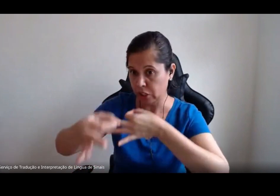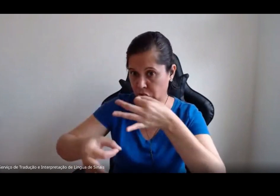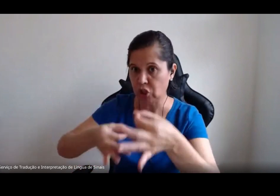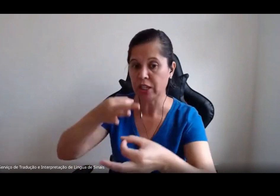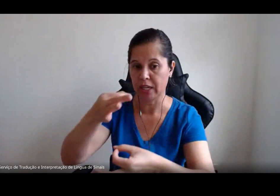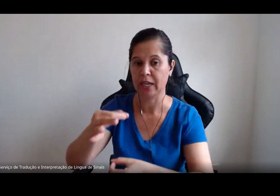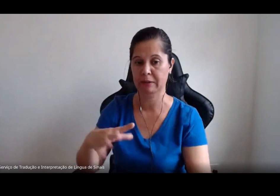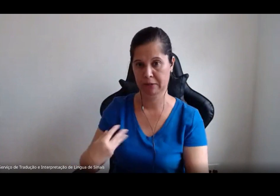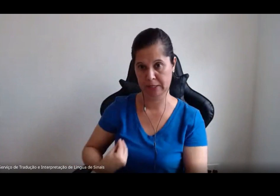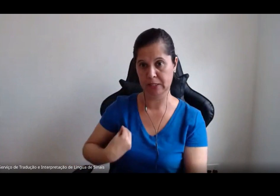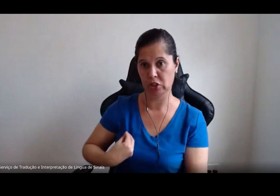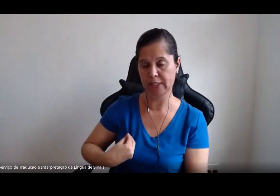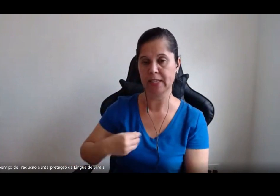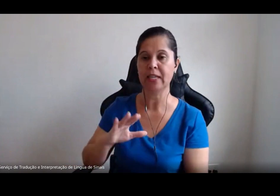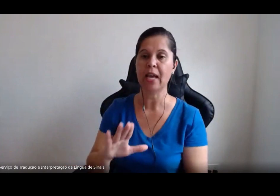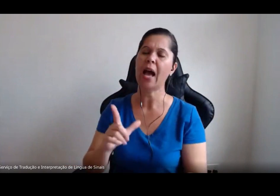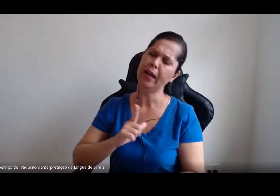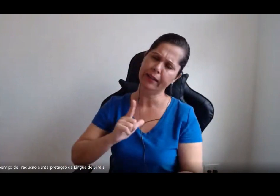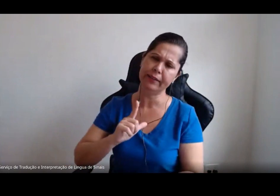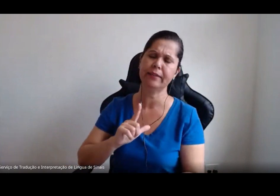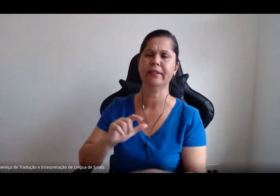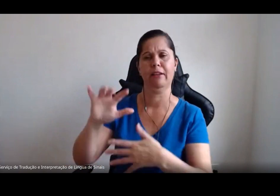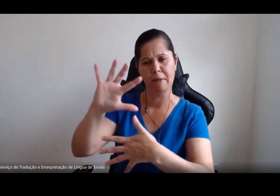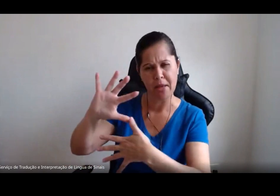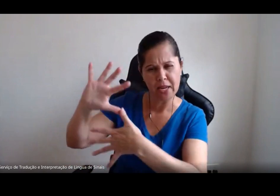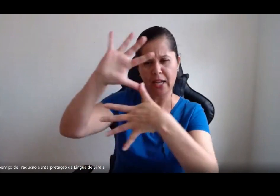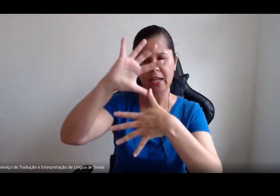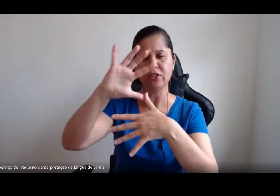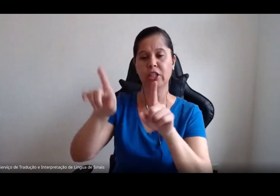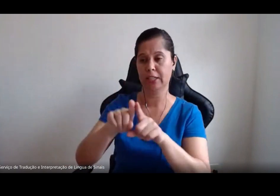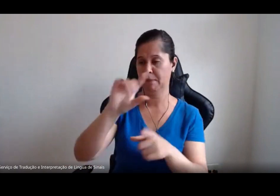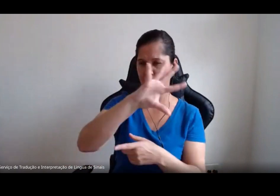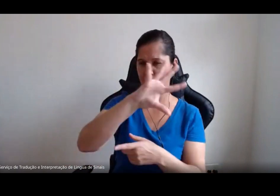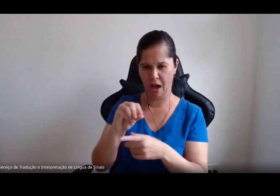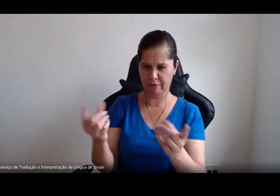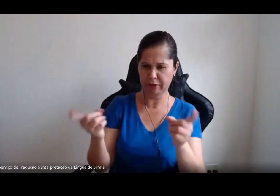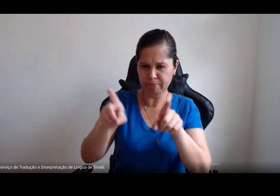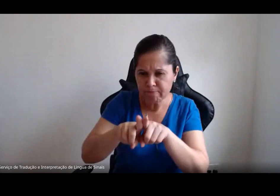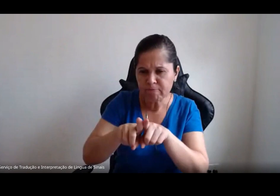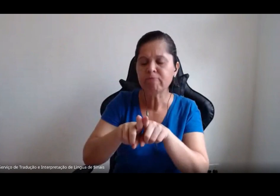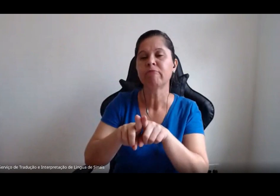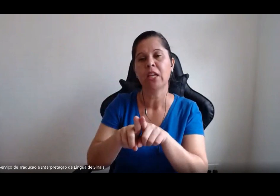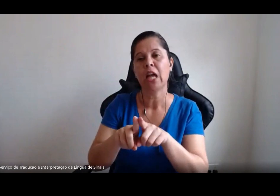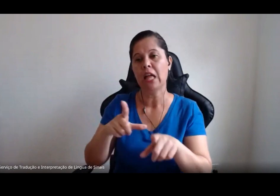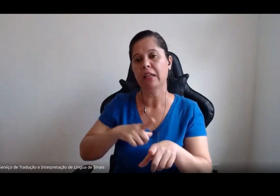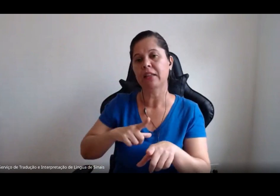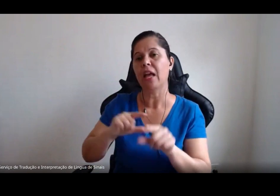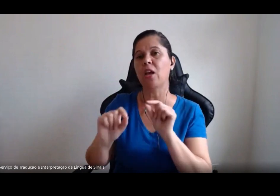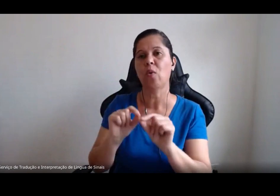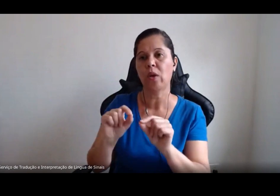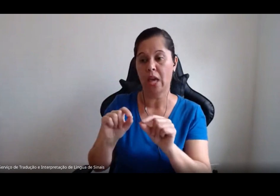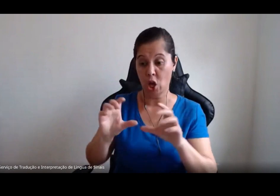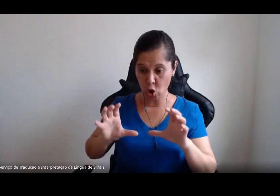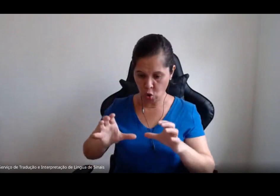de decolonialidade. E aí, tanto a relação com a América Latina como com a África têm